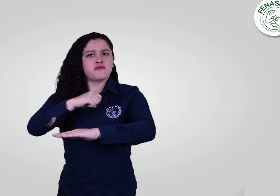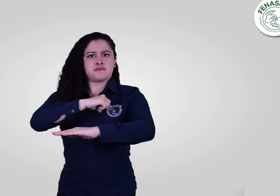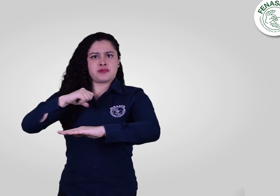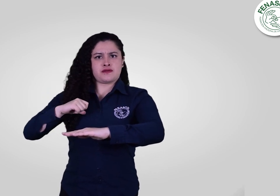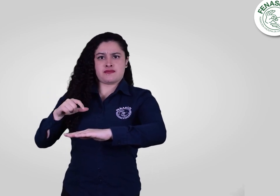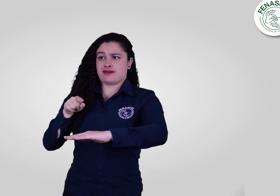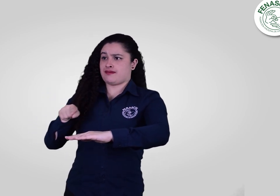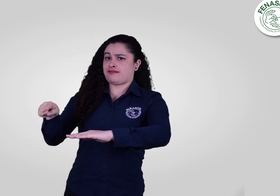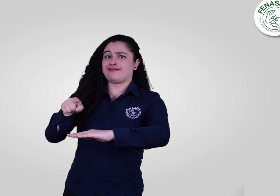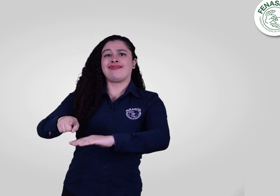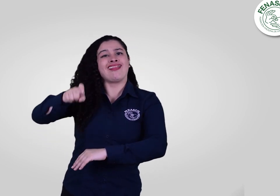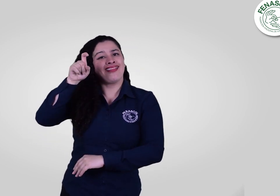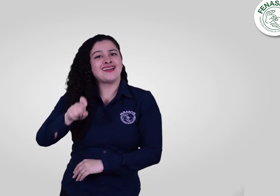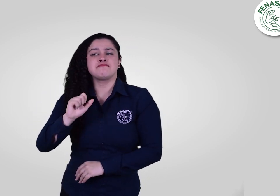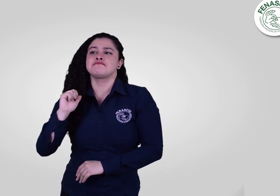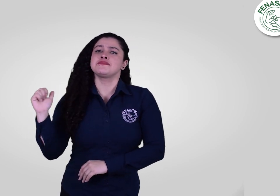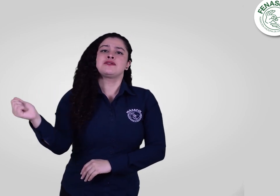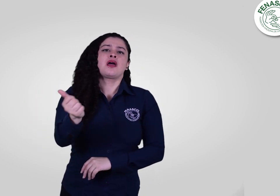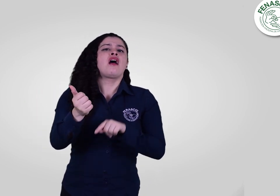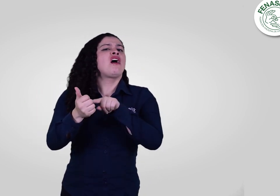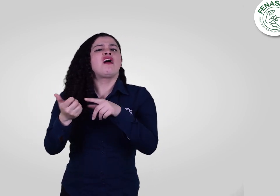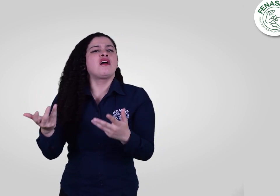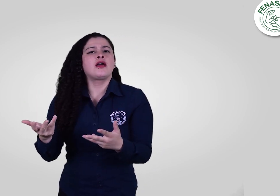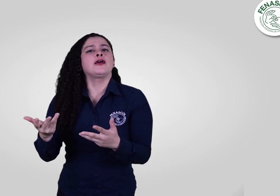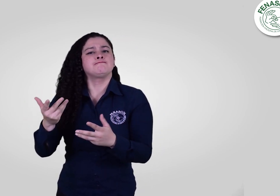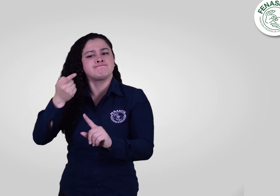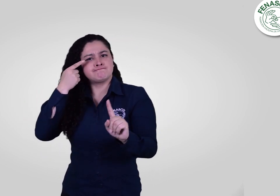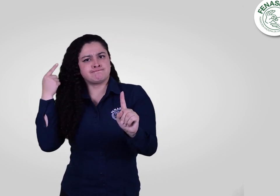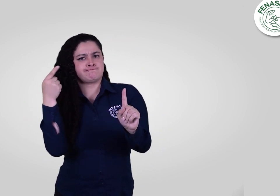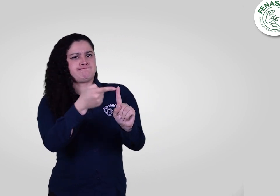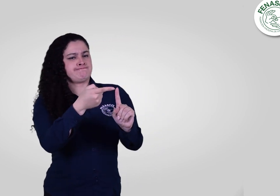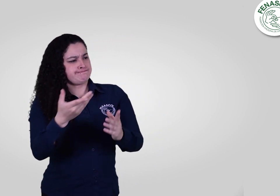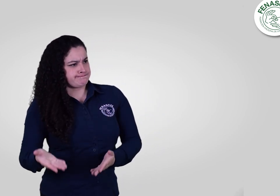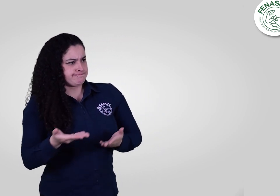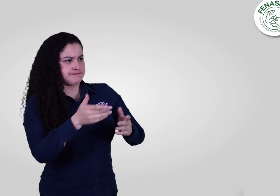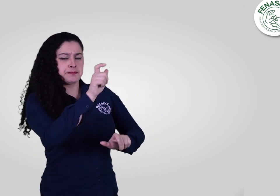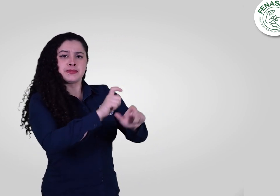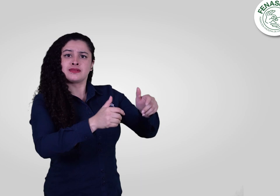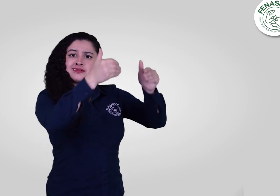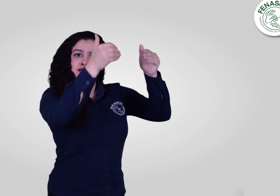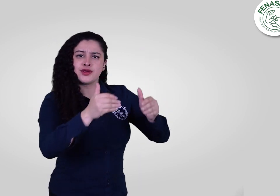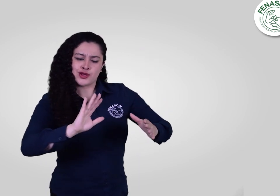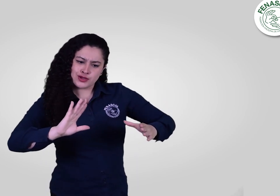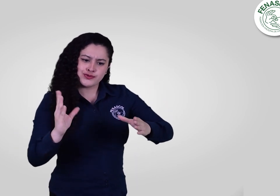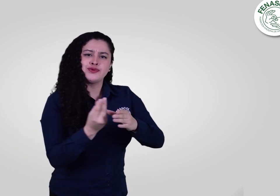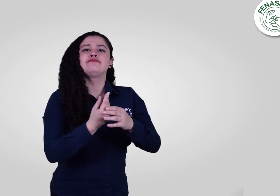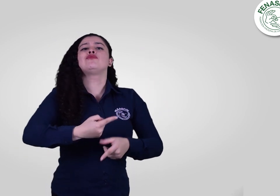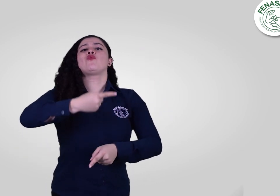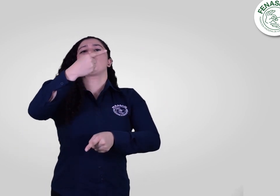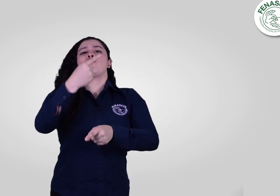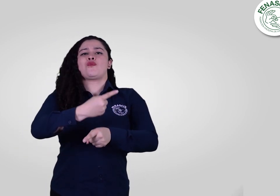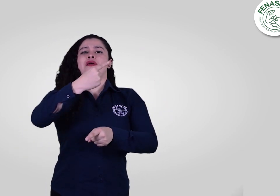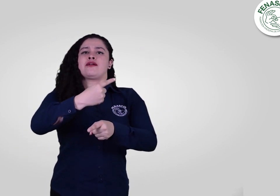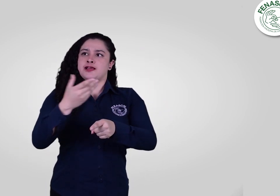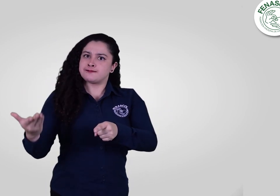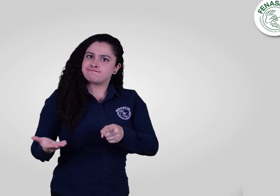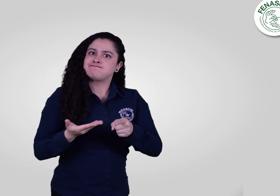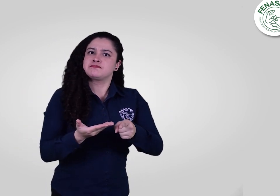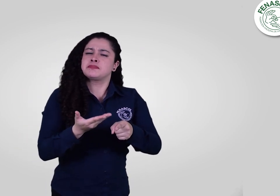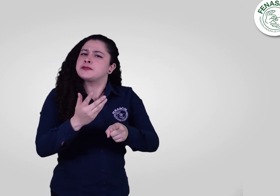del sector público y privado en la consolidación de los esfuerzos por una inclusión real y efectiva Y